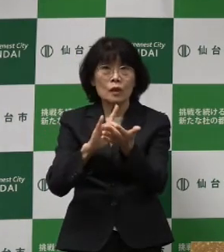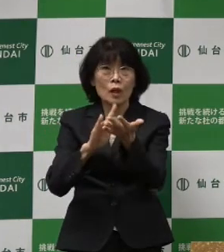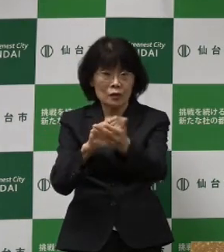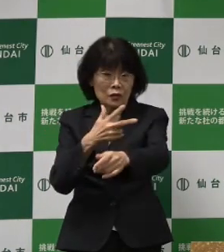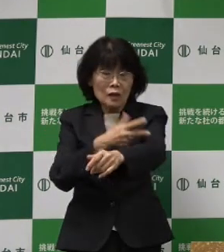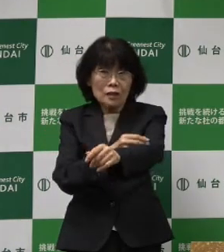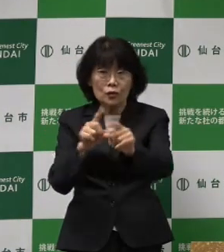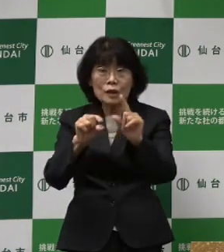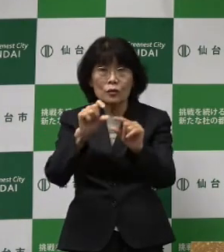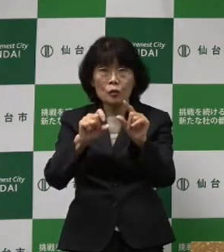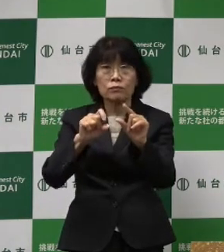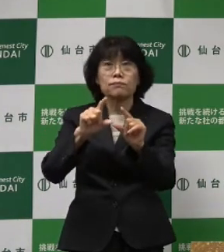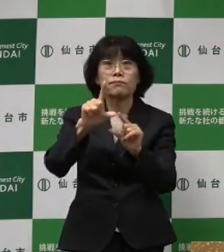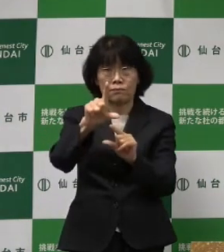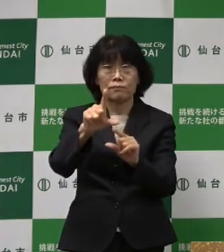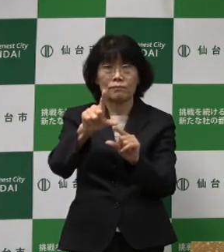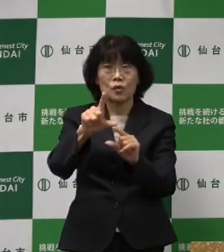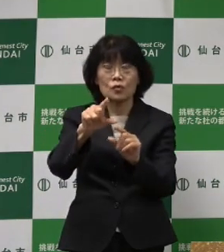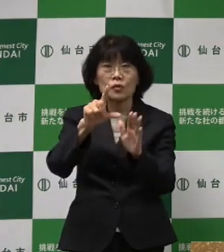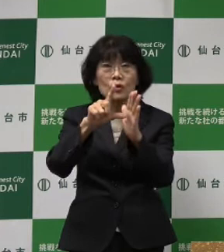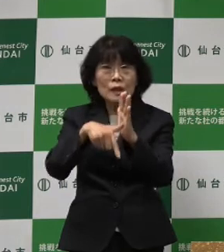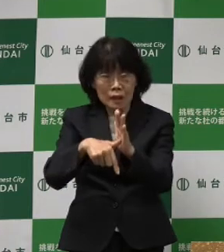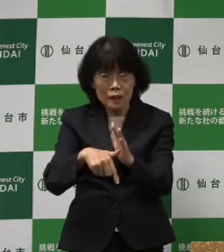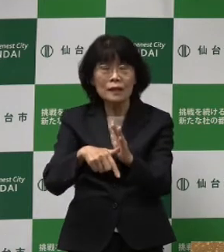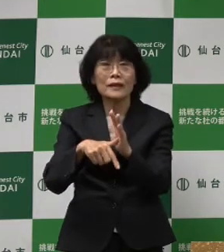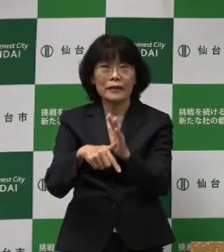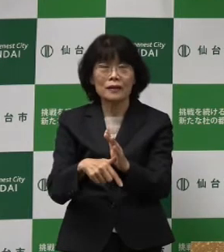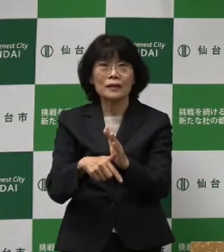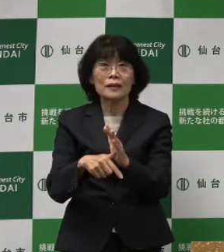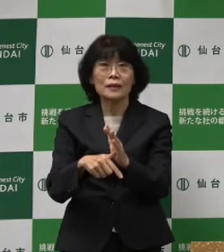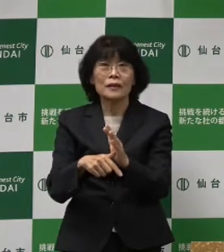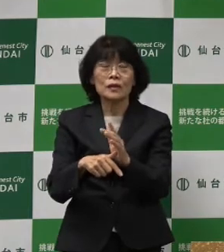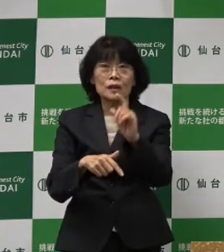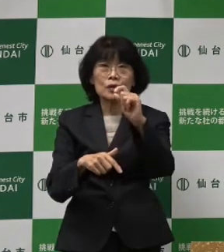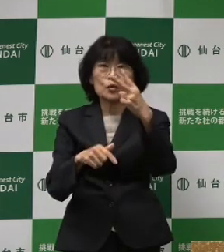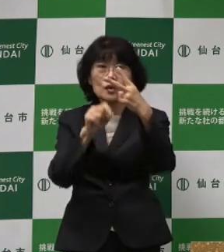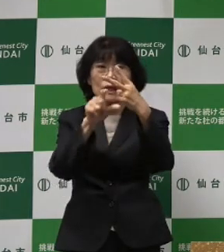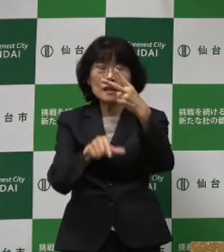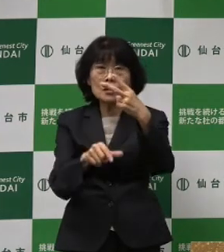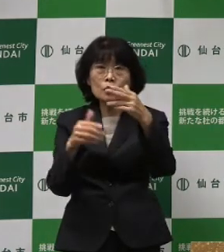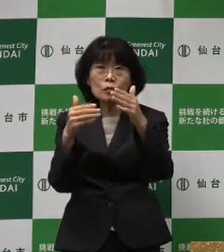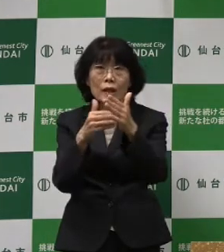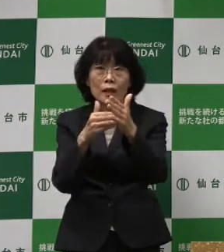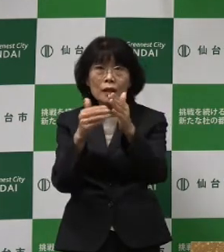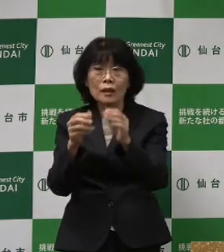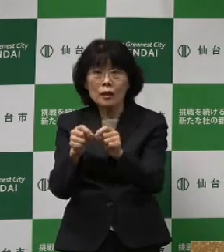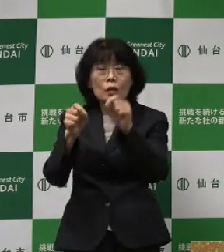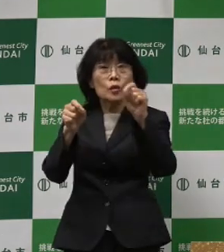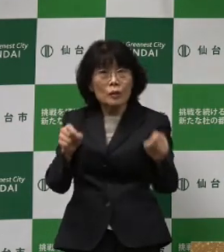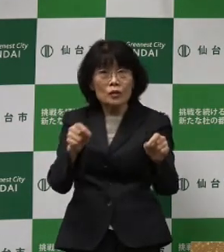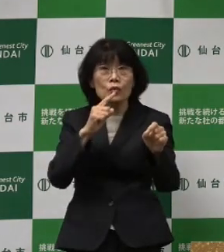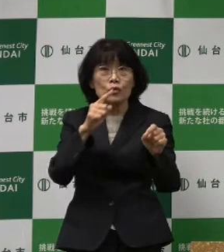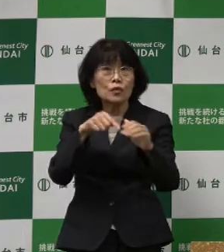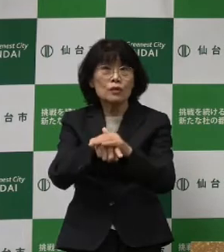なり上がっている状況だと思います。この中で12月やはりこう必要だと考えた理由、ワクチン接種への1、